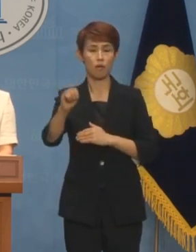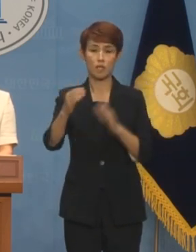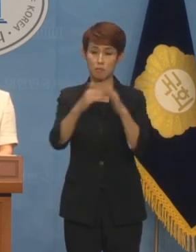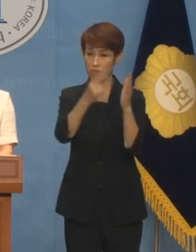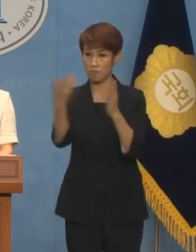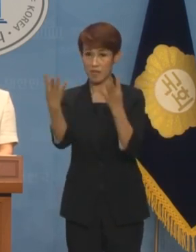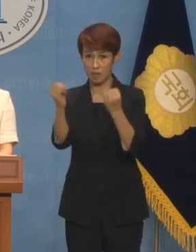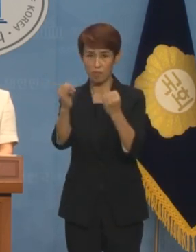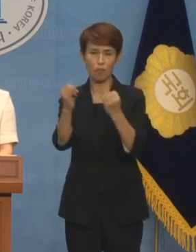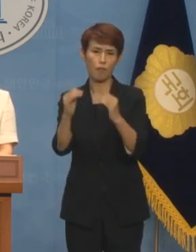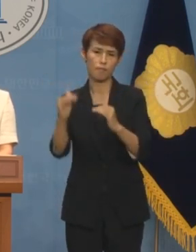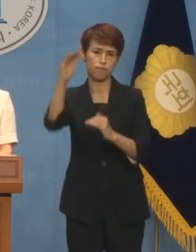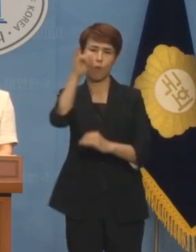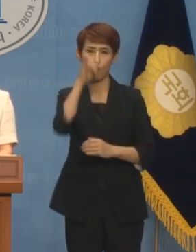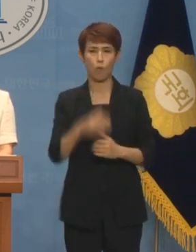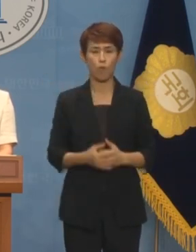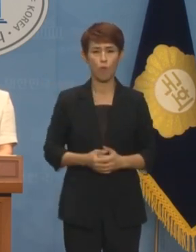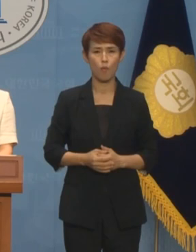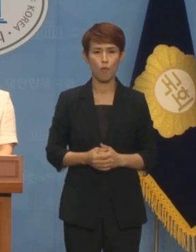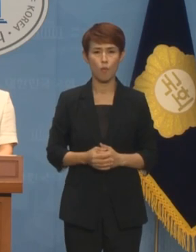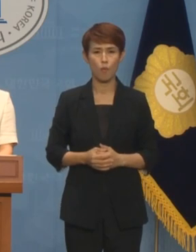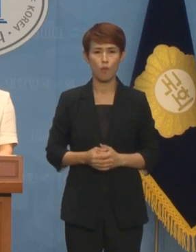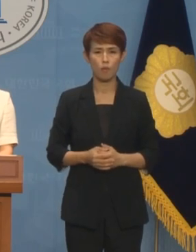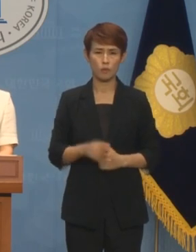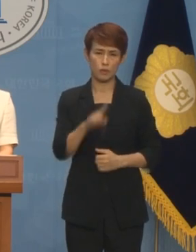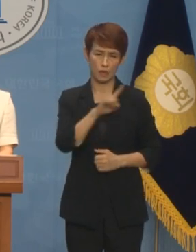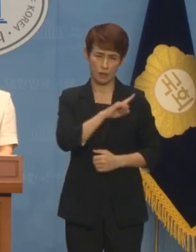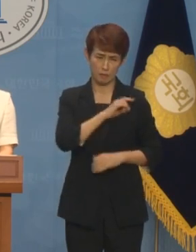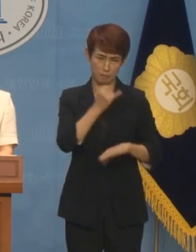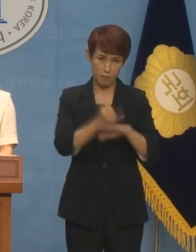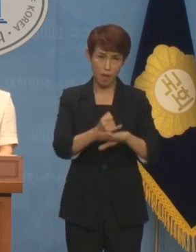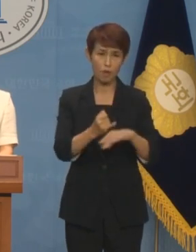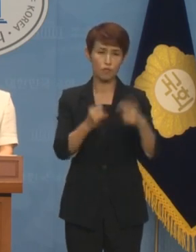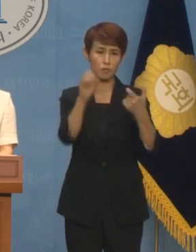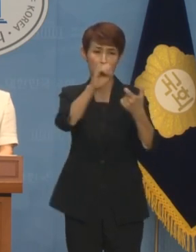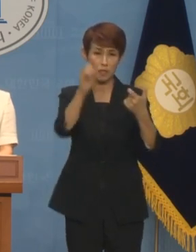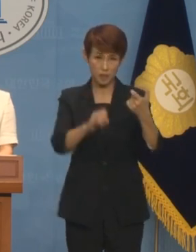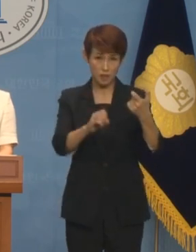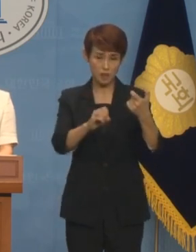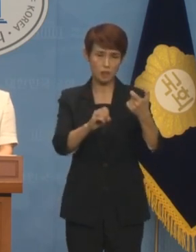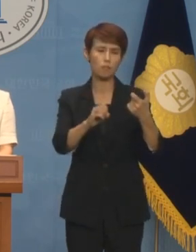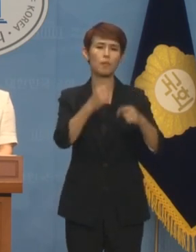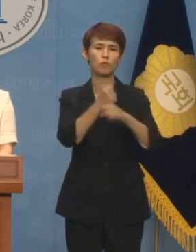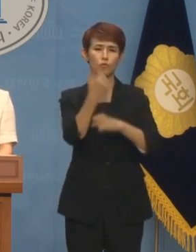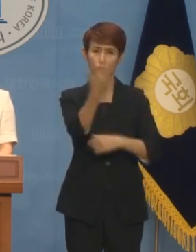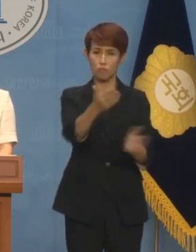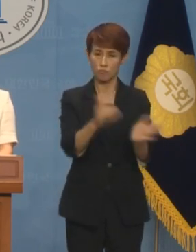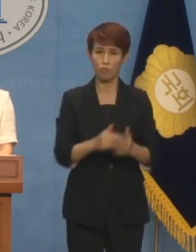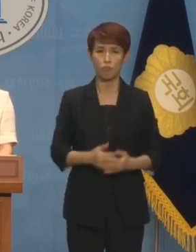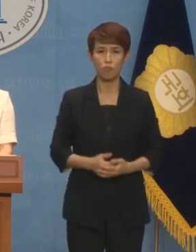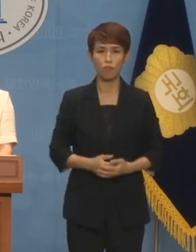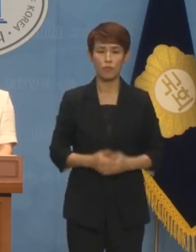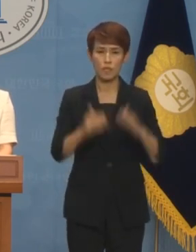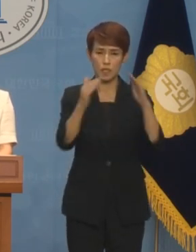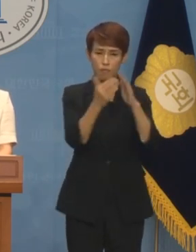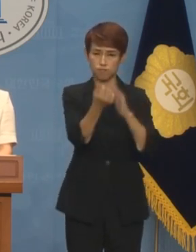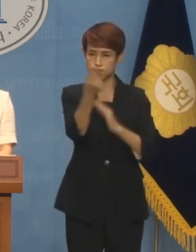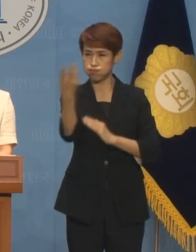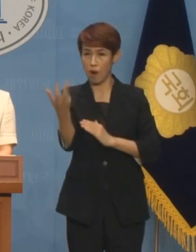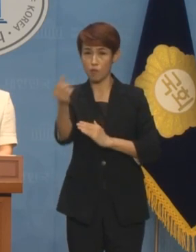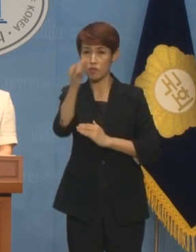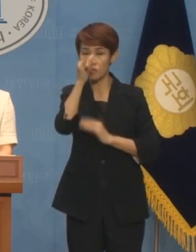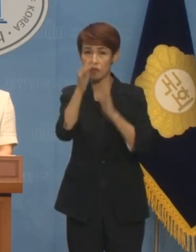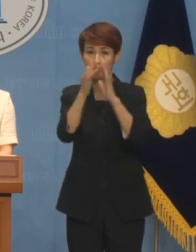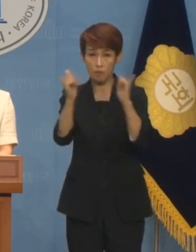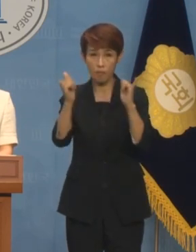상향됐습니다. 공정시장가액 비율을 가장 낮은 60%로 대폭 낮췄습니다. 다주택 중과세율 적용